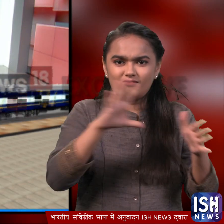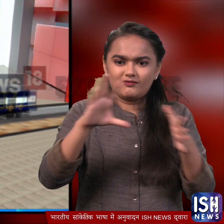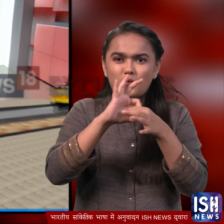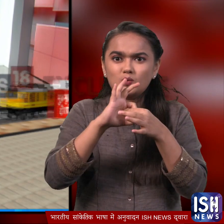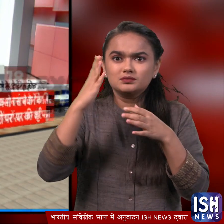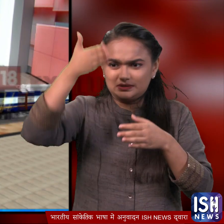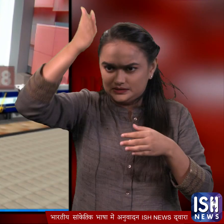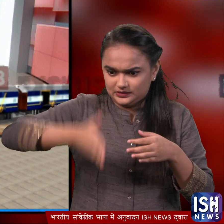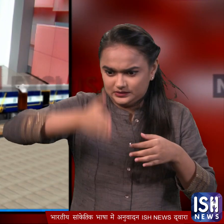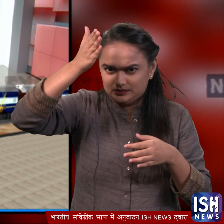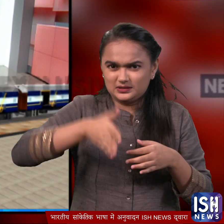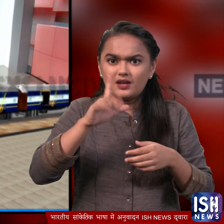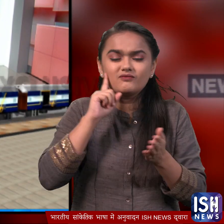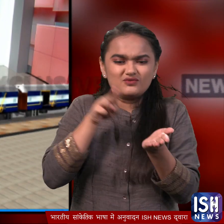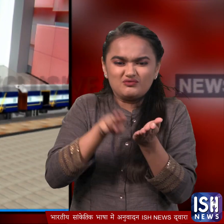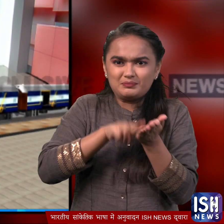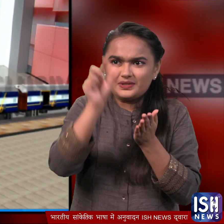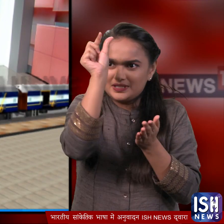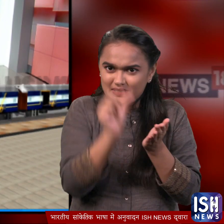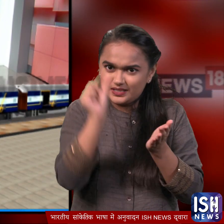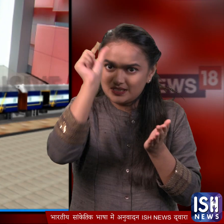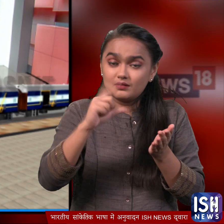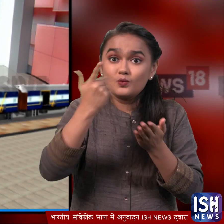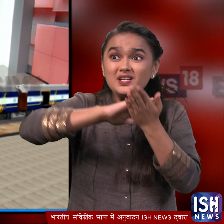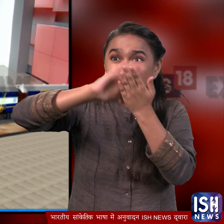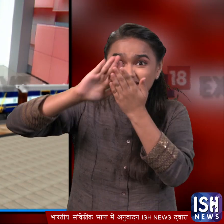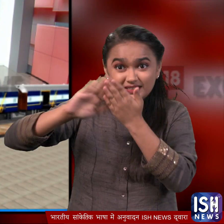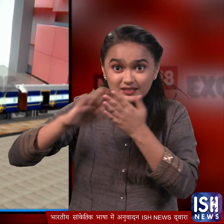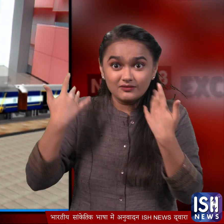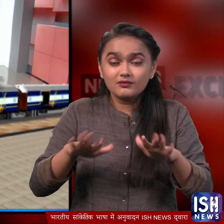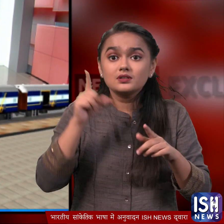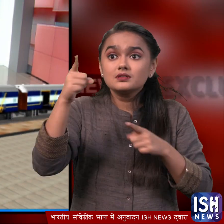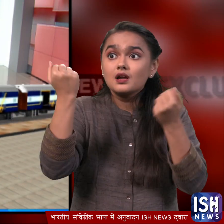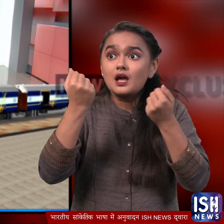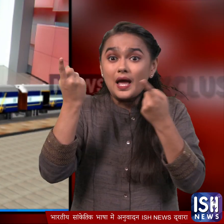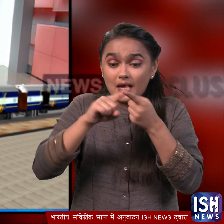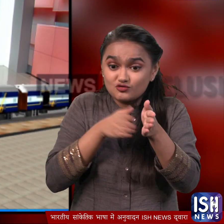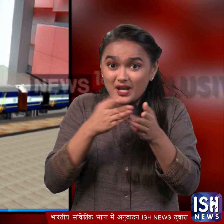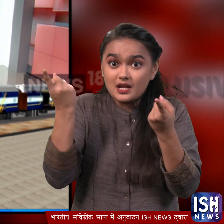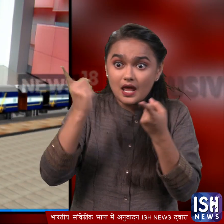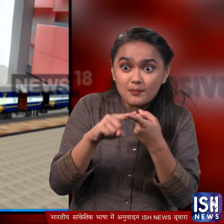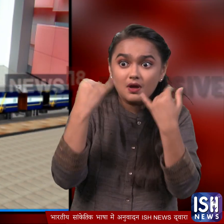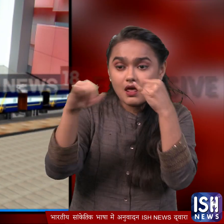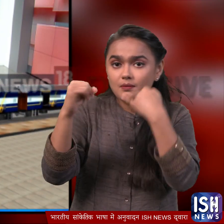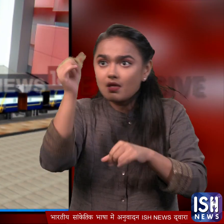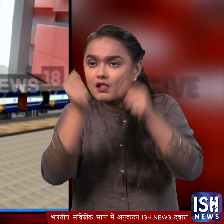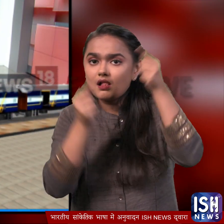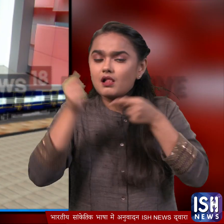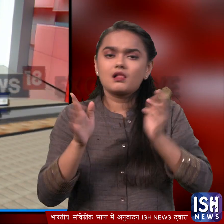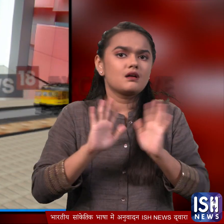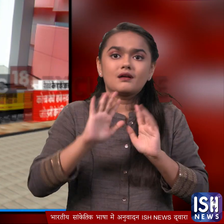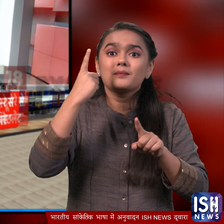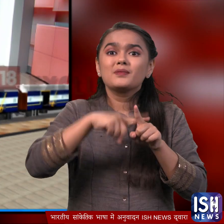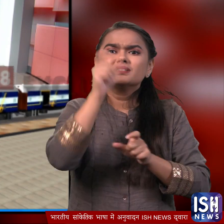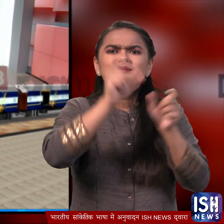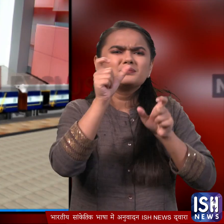कोच की दीवारों पर एक तय दूरी पर रबर की पट्टी भी लगाई गई है ताकि ढुलाई के दौरान गाड़ियों को कोई नुकसान न पहुंचे। इसके अलावा सभी